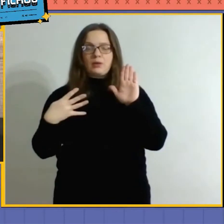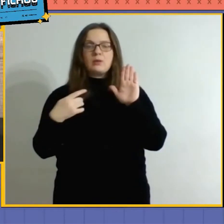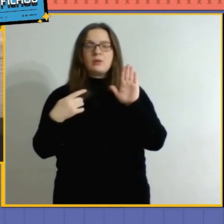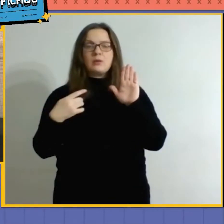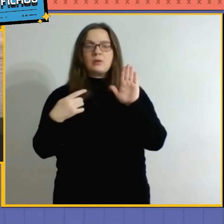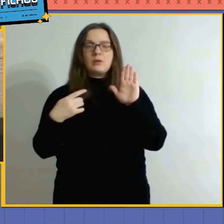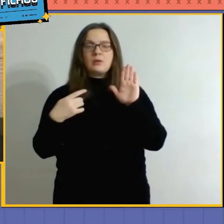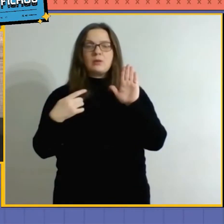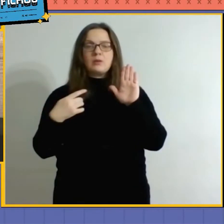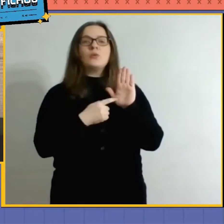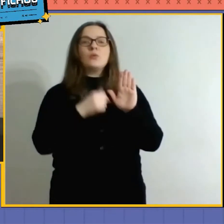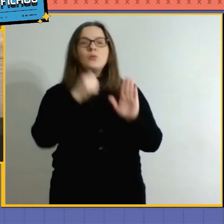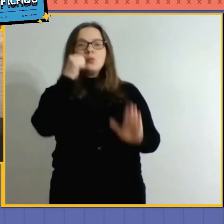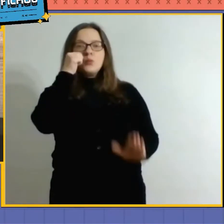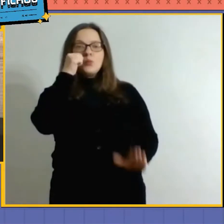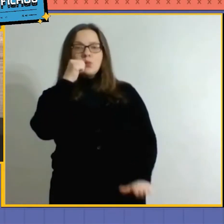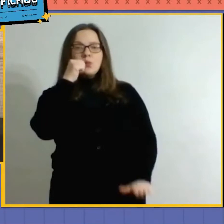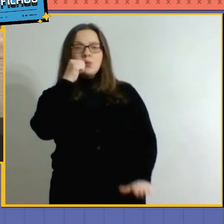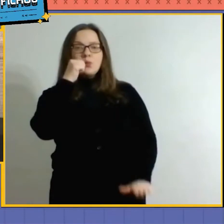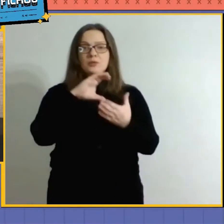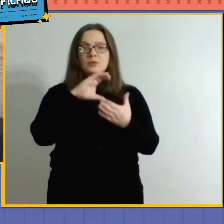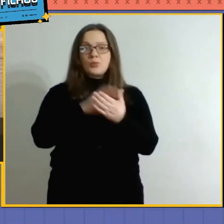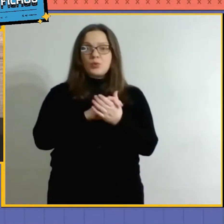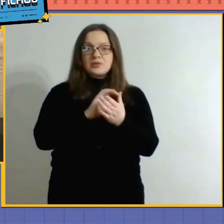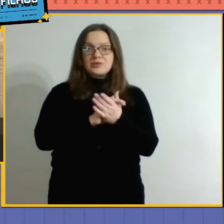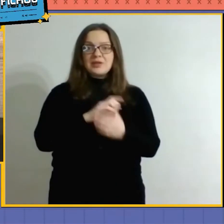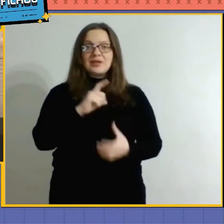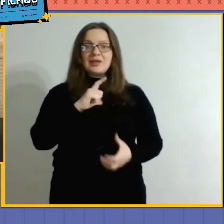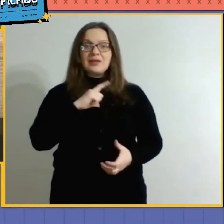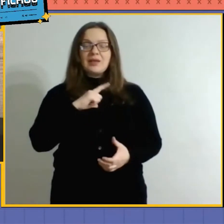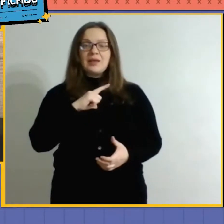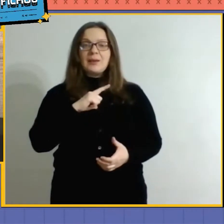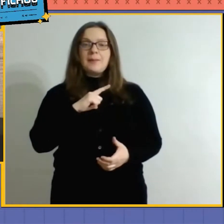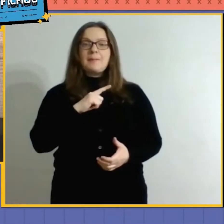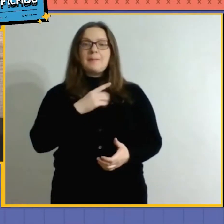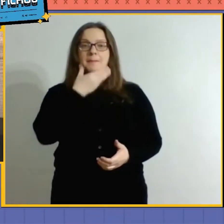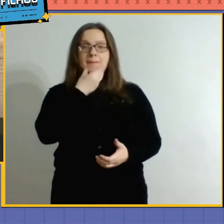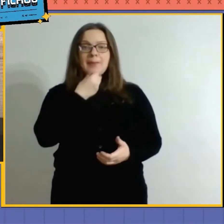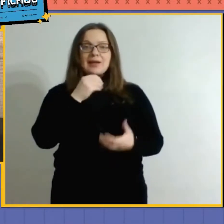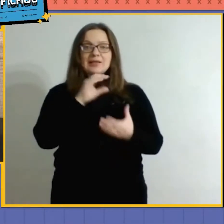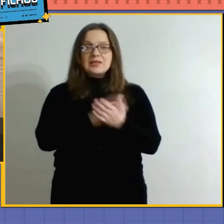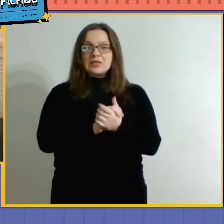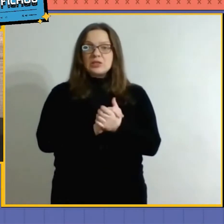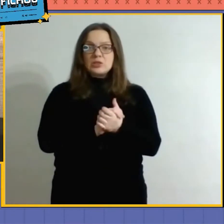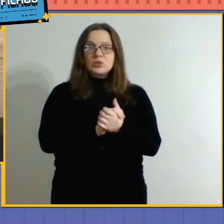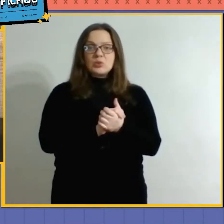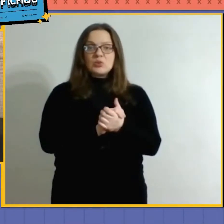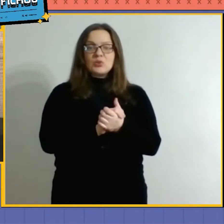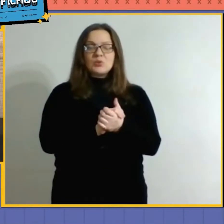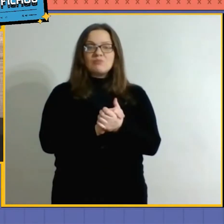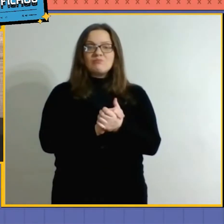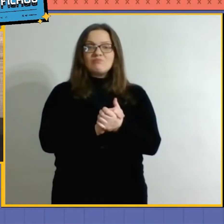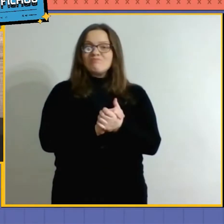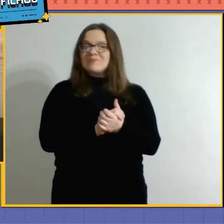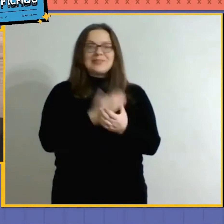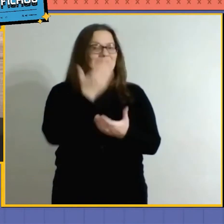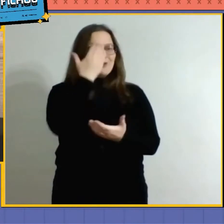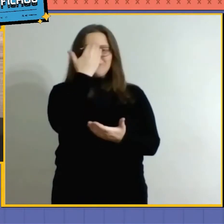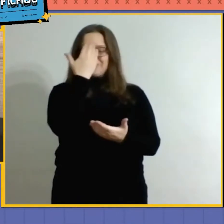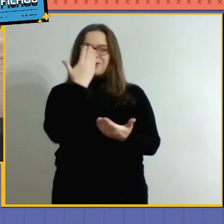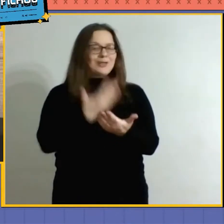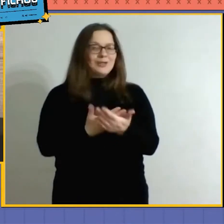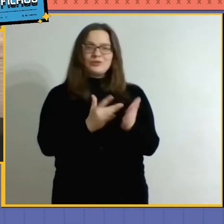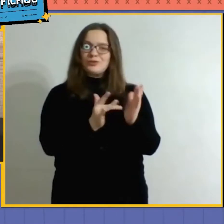tem um marido descrente então a esposa Crente e o marido é discreto mas olha só peso fala assim